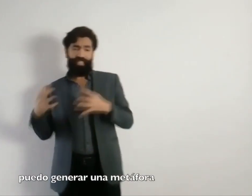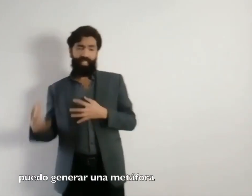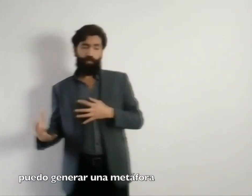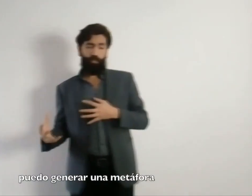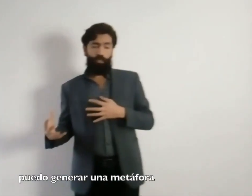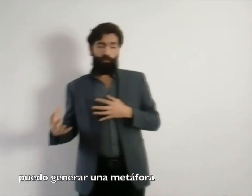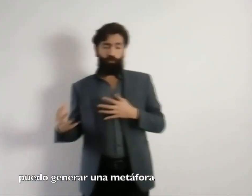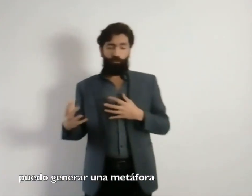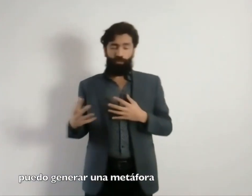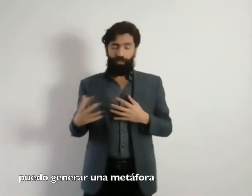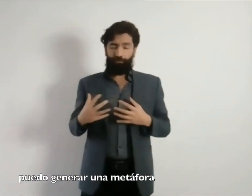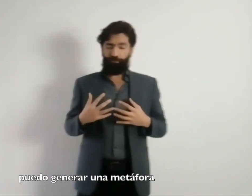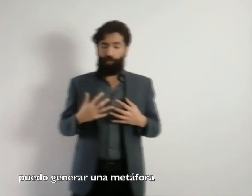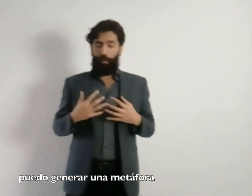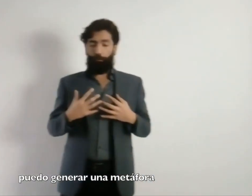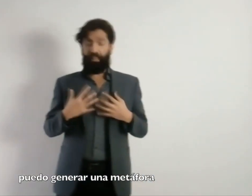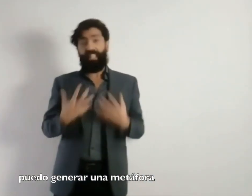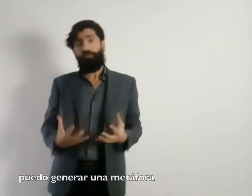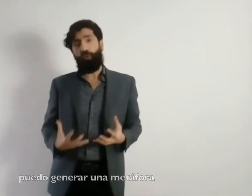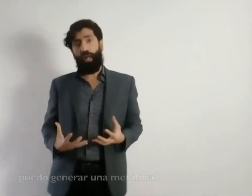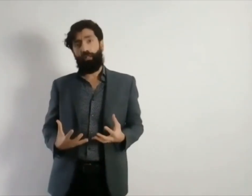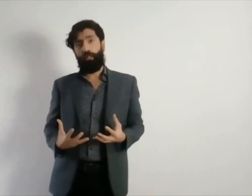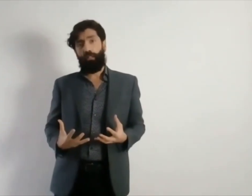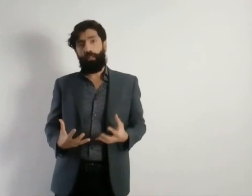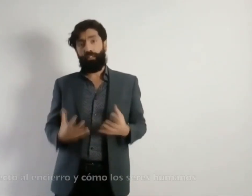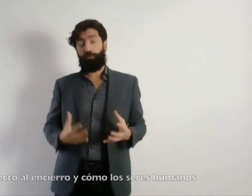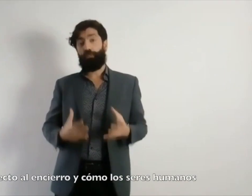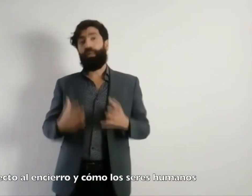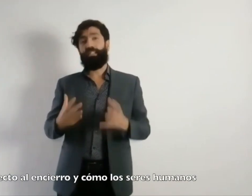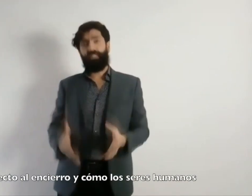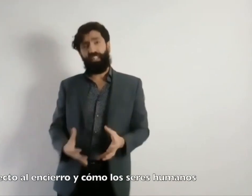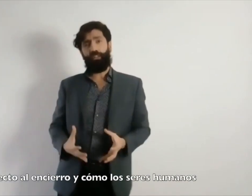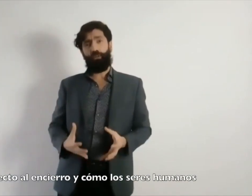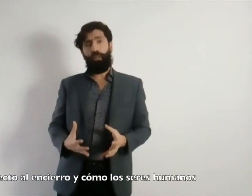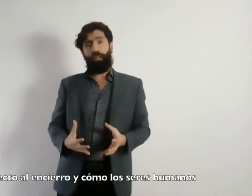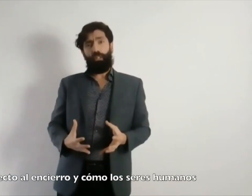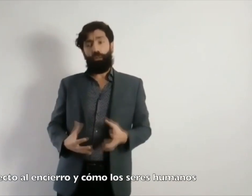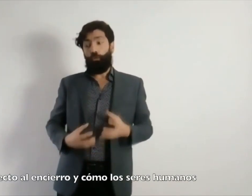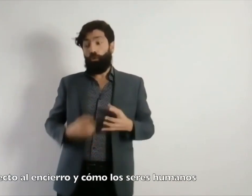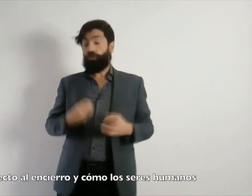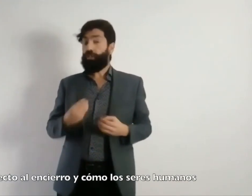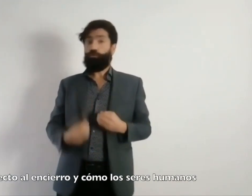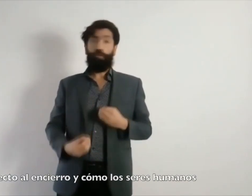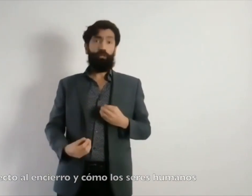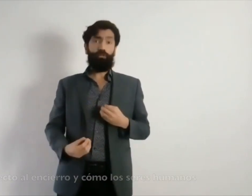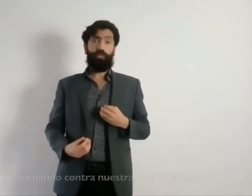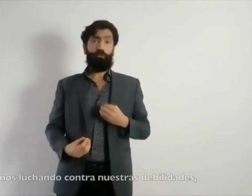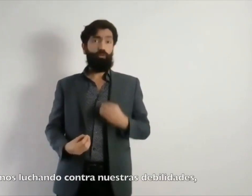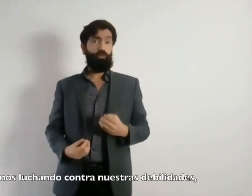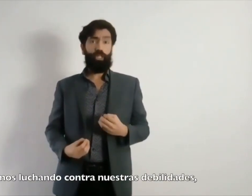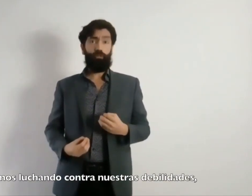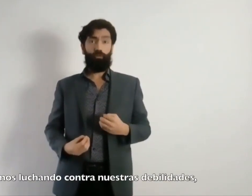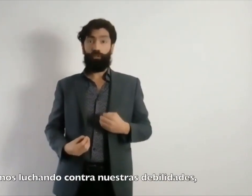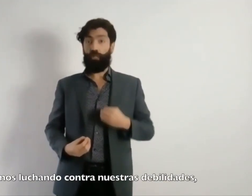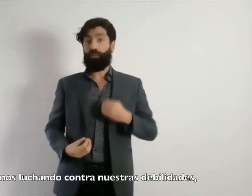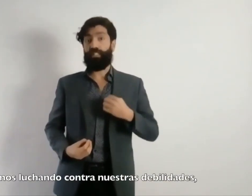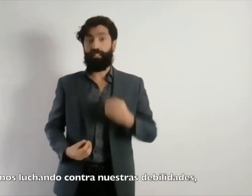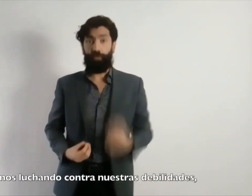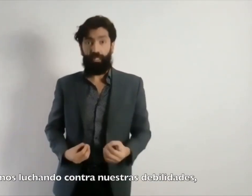generar una metáfora respecto al encierro y cómo los seres humanos estamos luchando contra nuestras